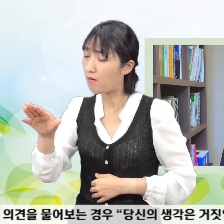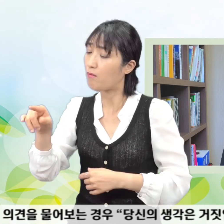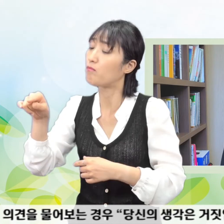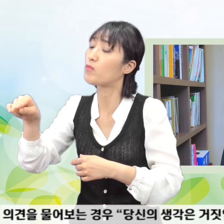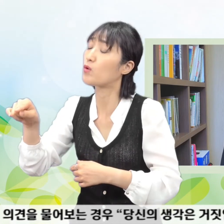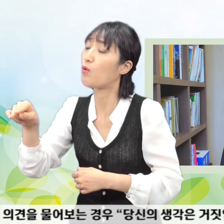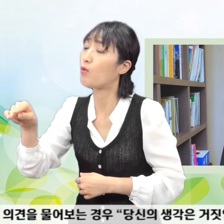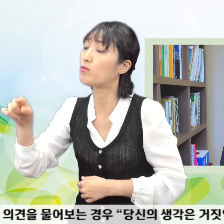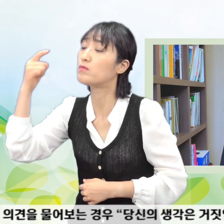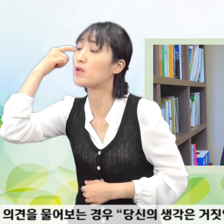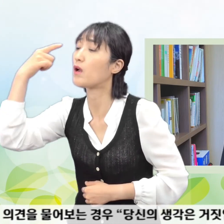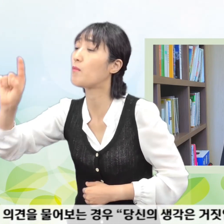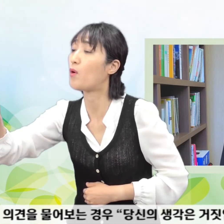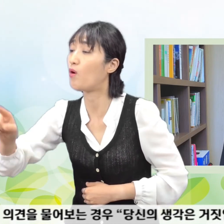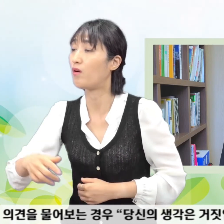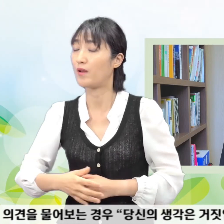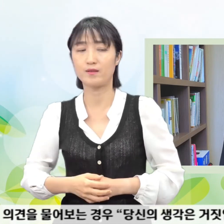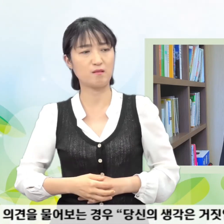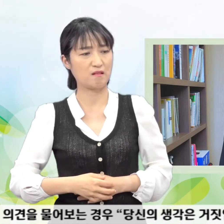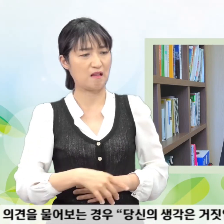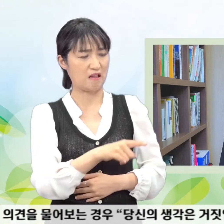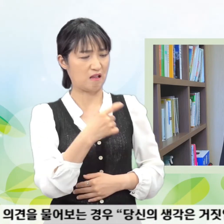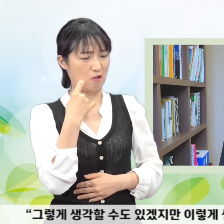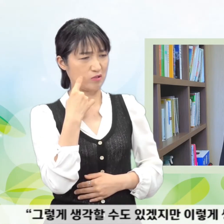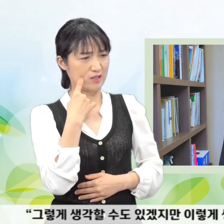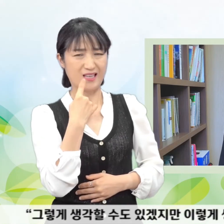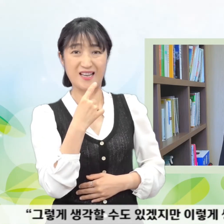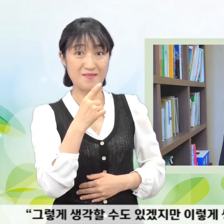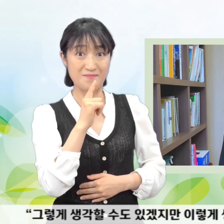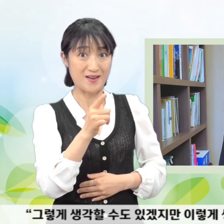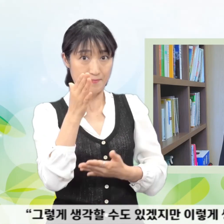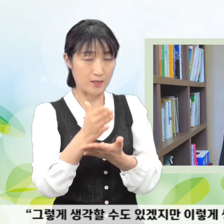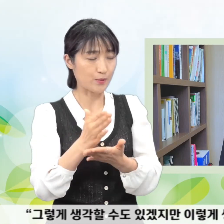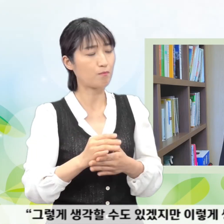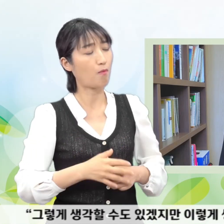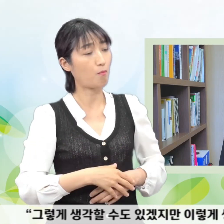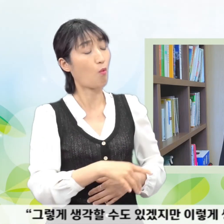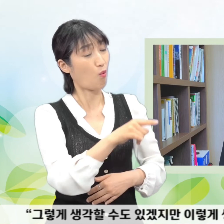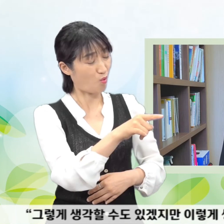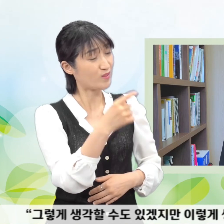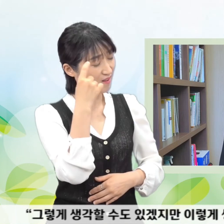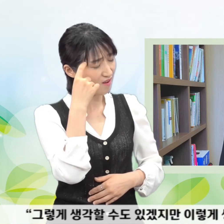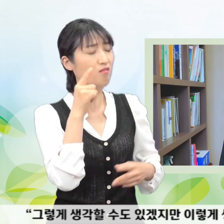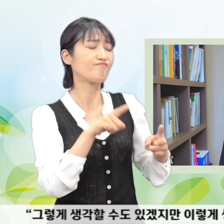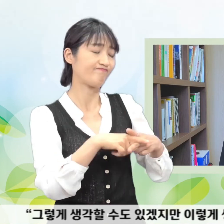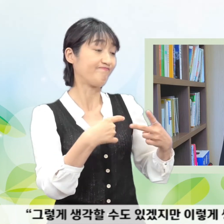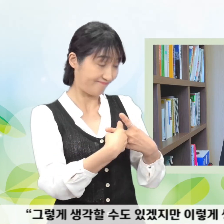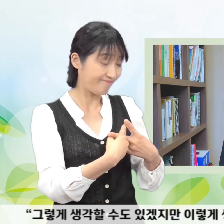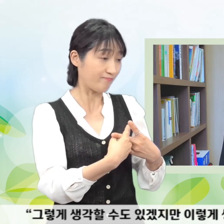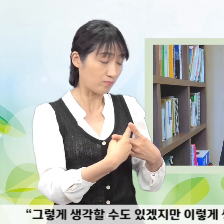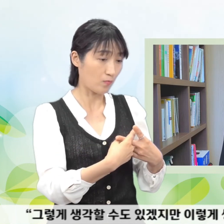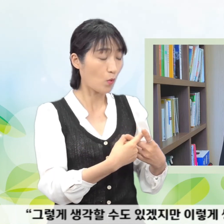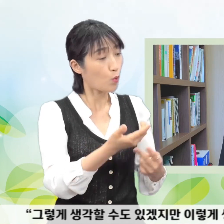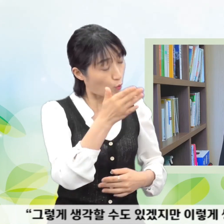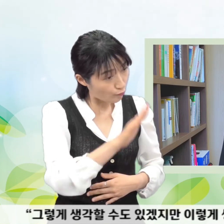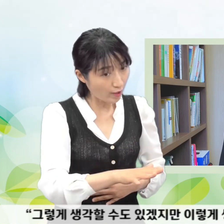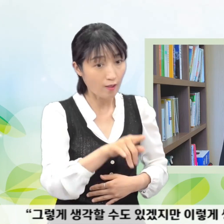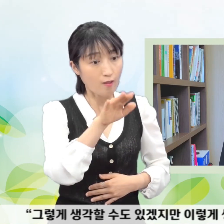때 당신이 생각하는 것은 거짓입니다 라고 얘기하기보다는 땡땡씨가 생각하는 것처럼 그렇게 생각할 수도